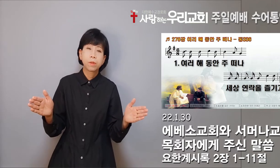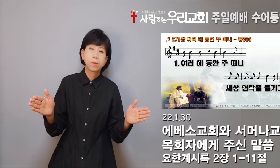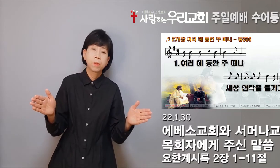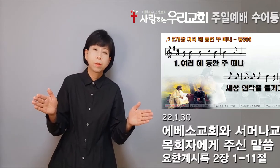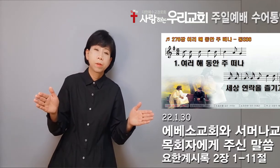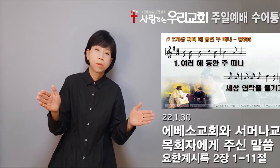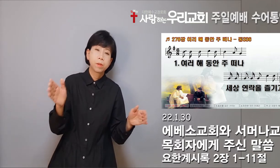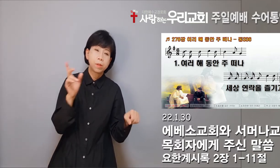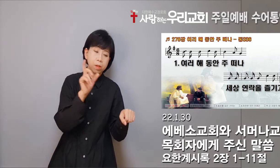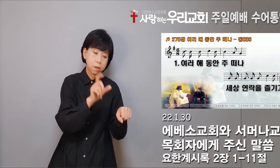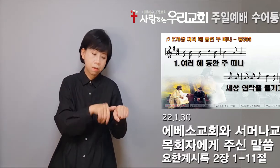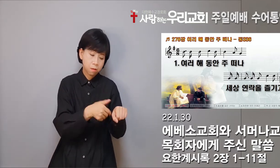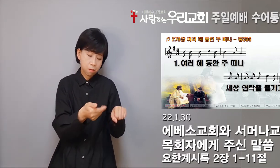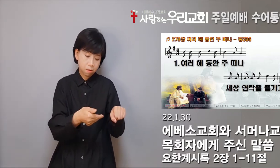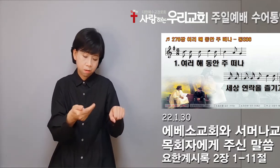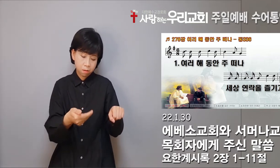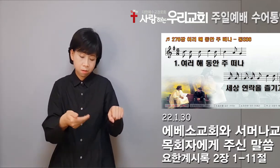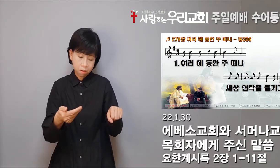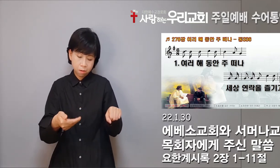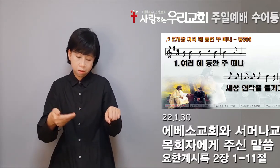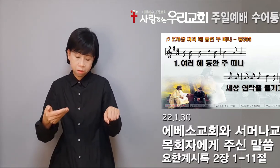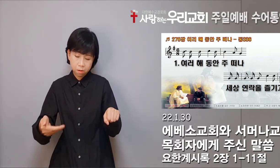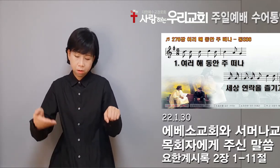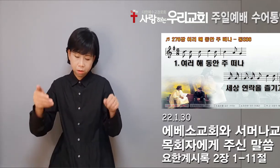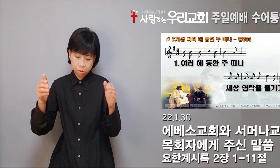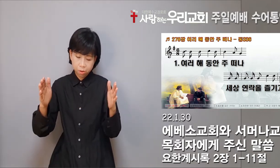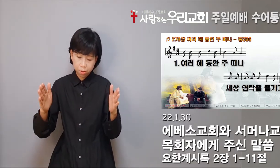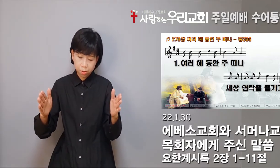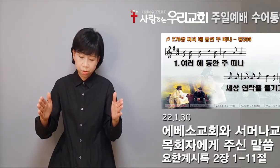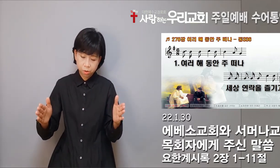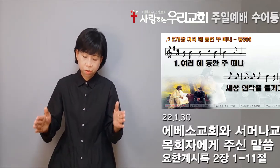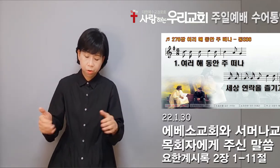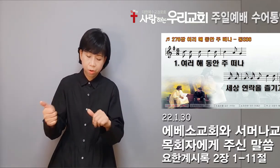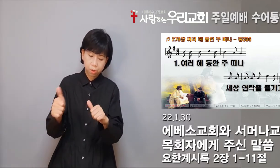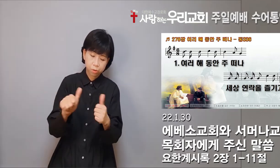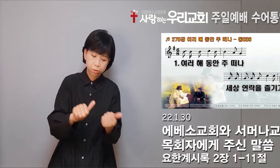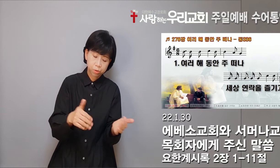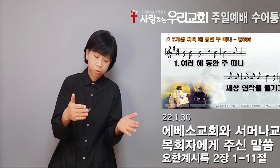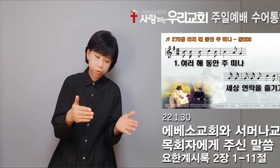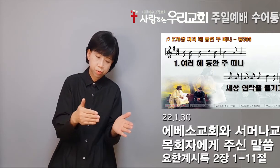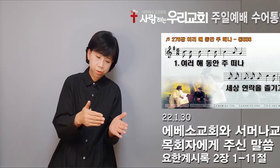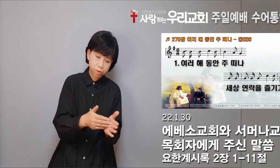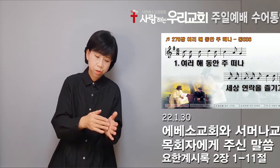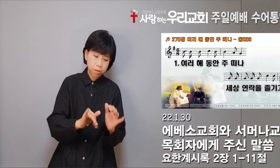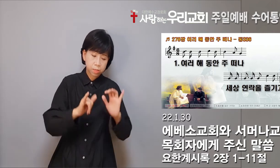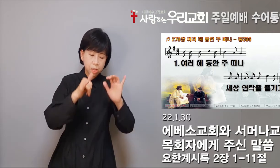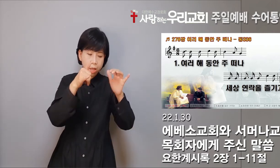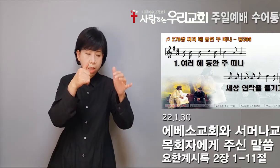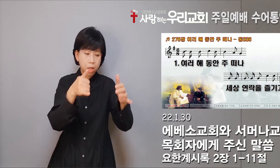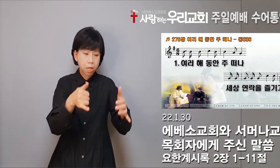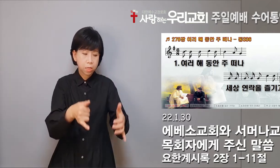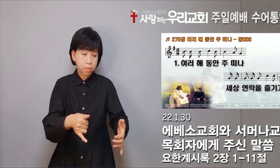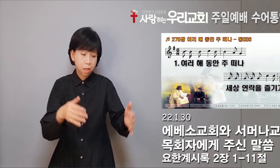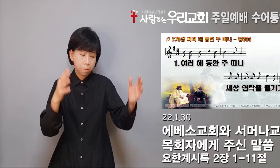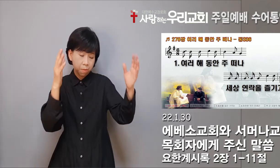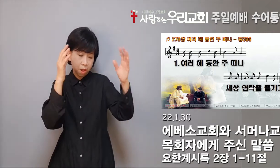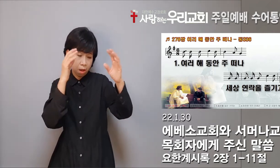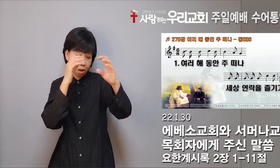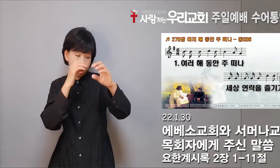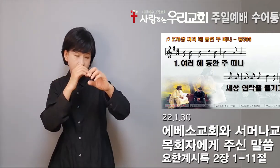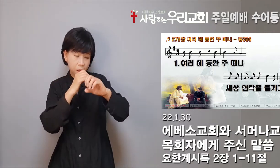여러 해 고난 주 떠나 세상